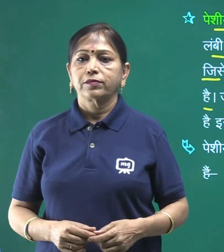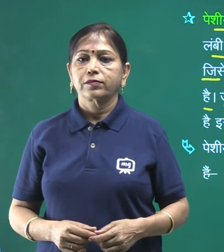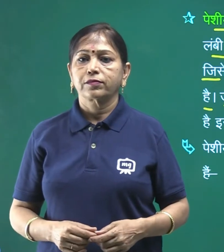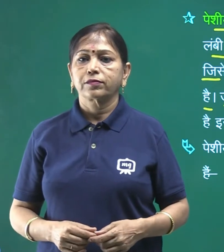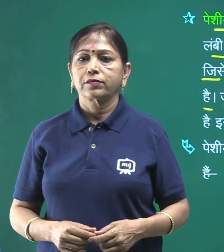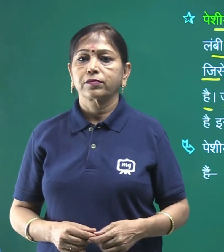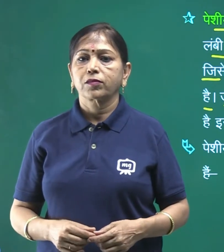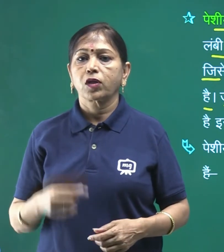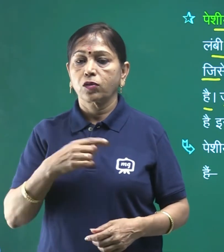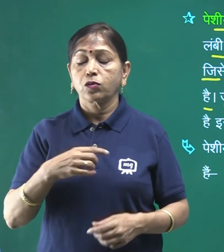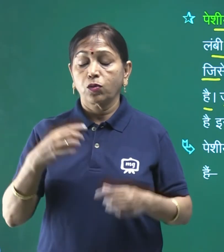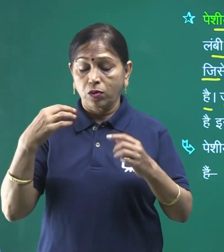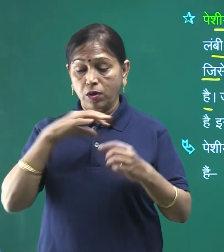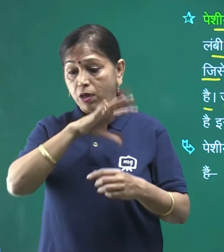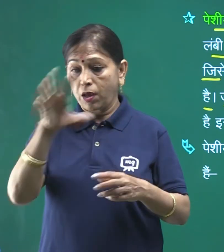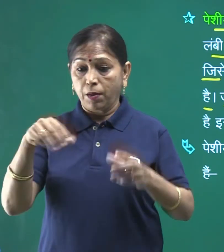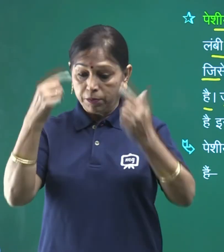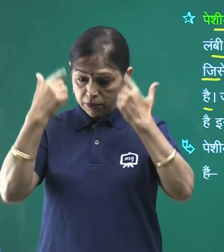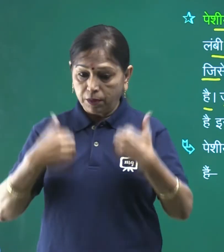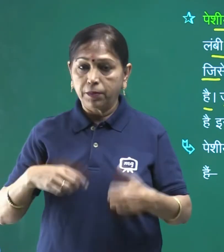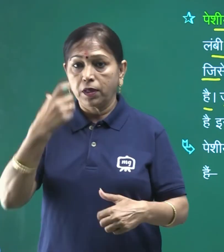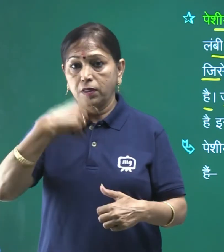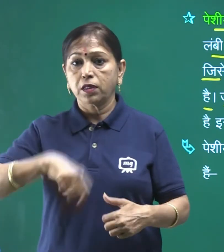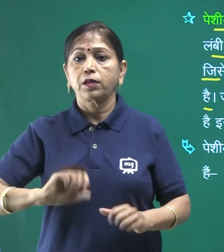जो हमारे शरीर में